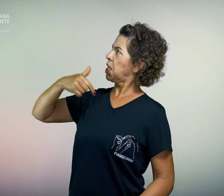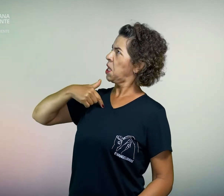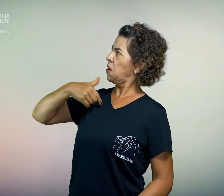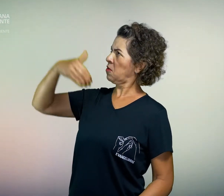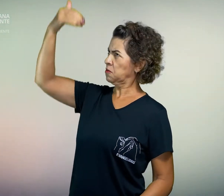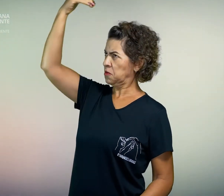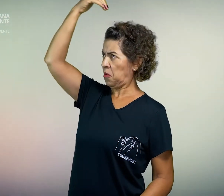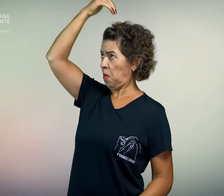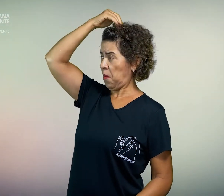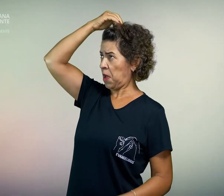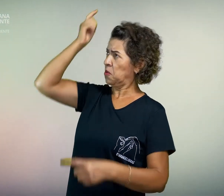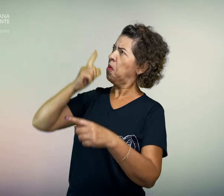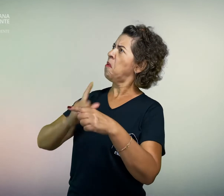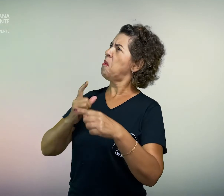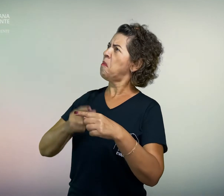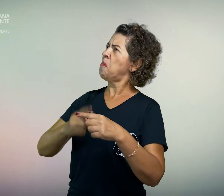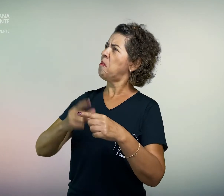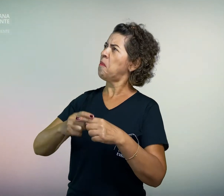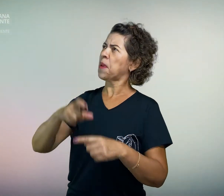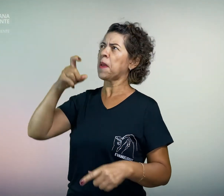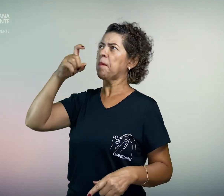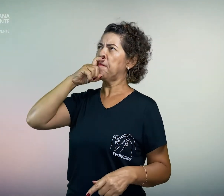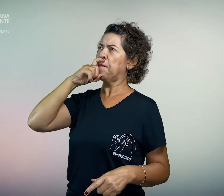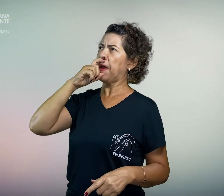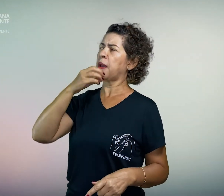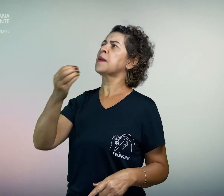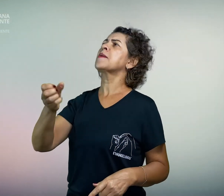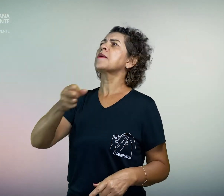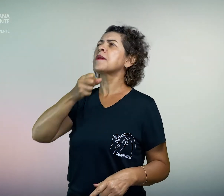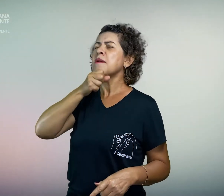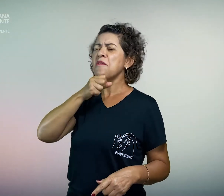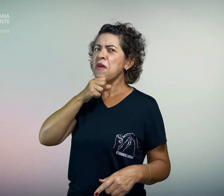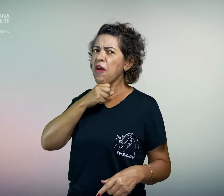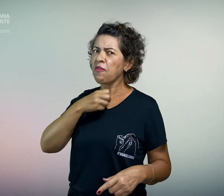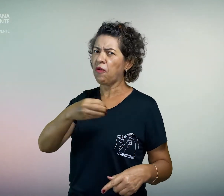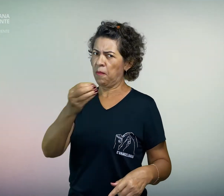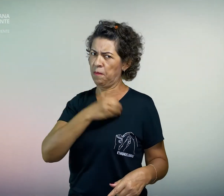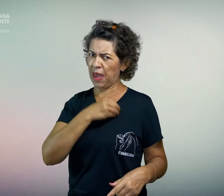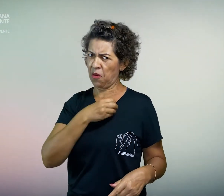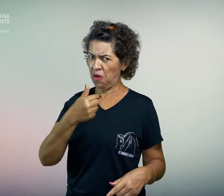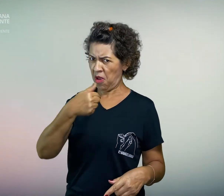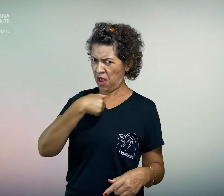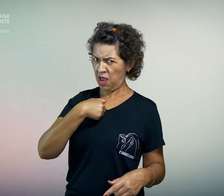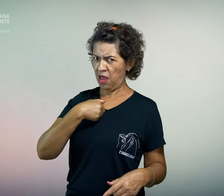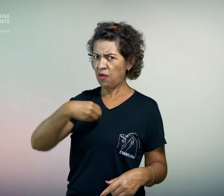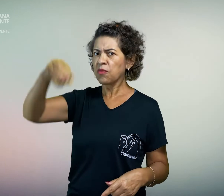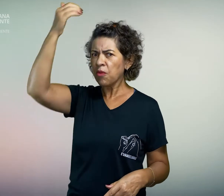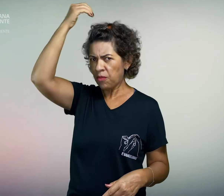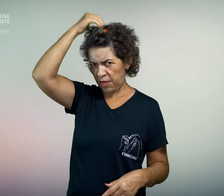Estaria Deus me culpando por pecados que eu nunca cometi, mas que meus